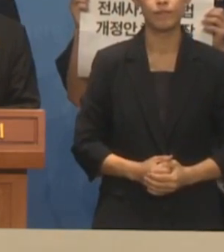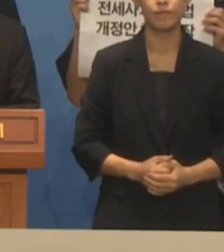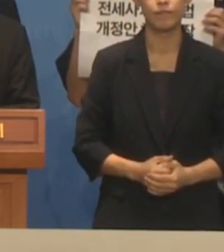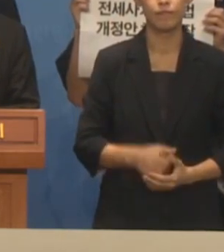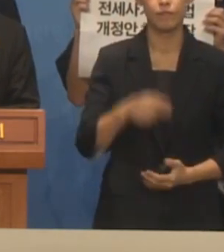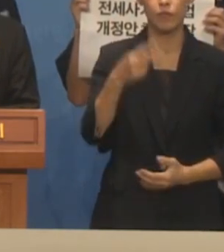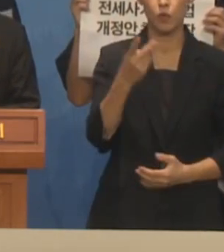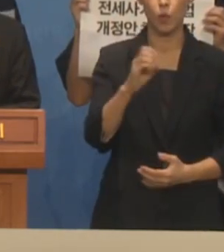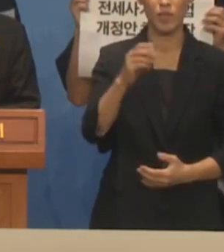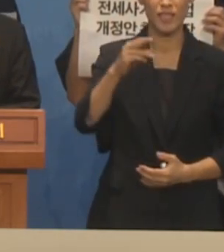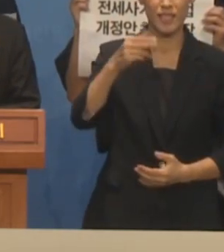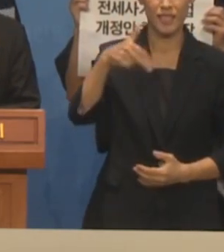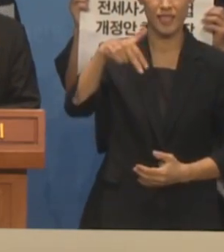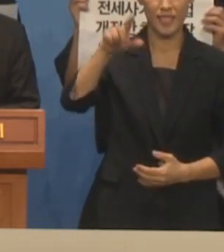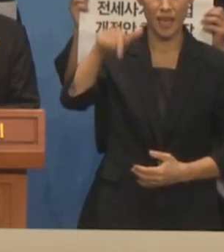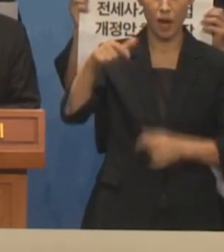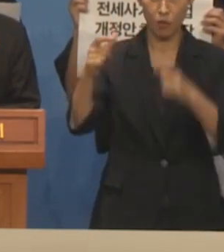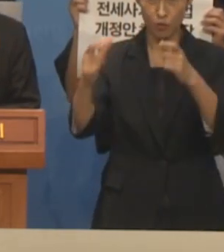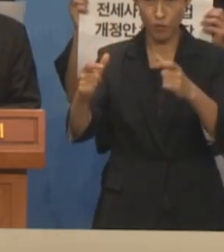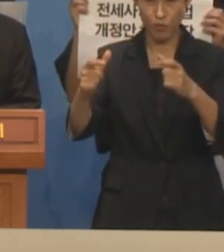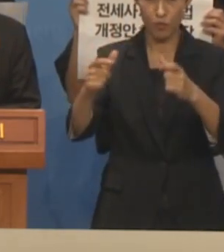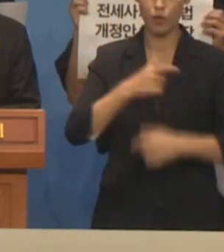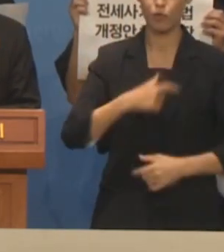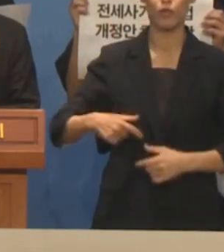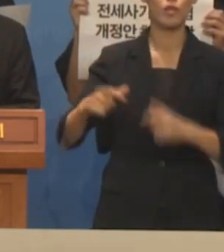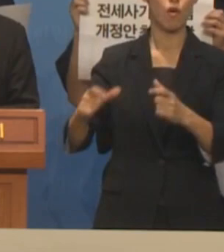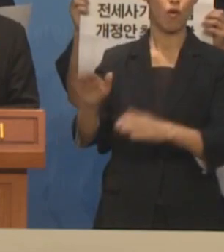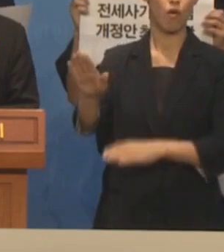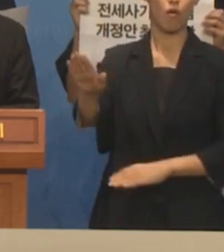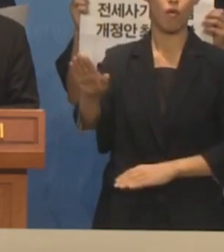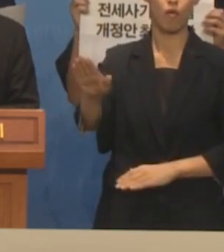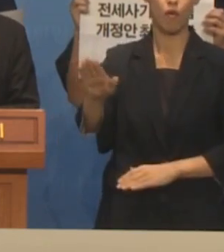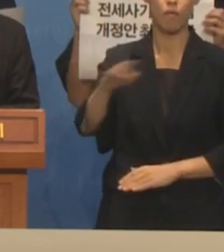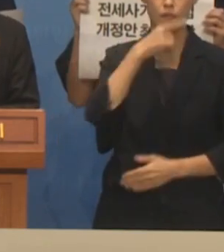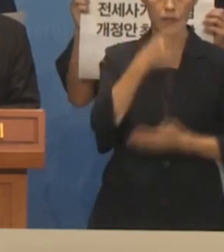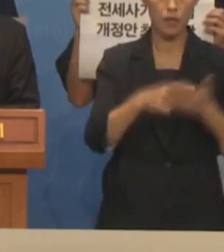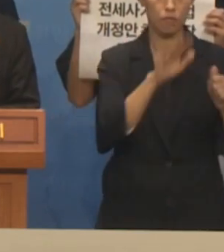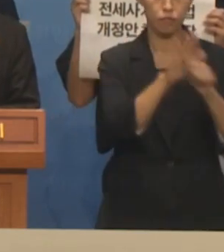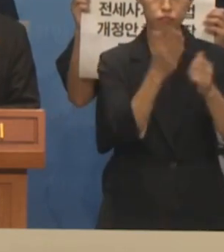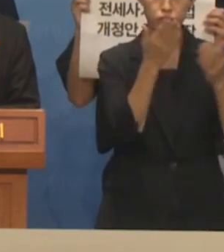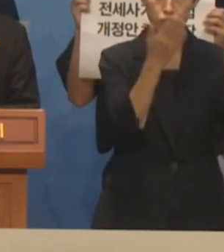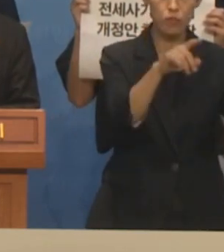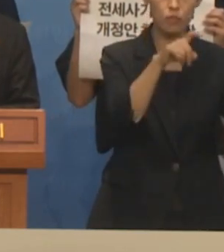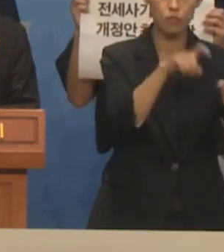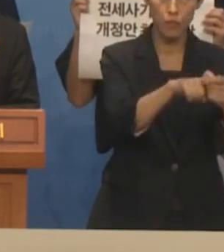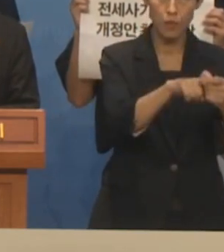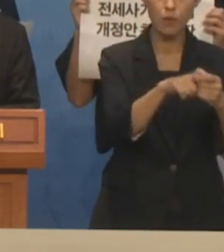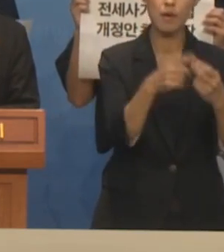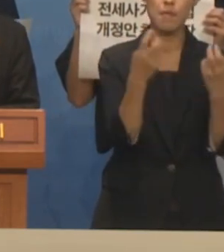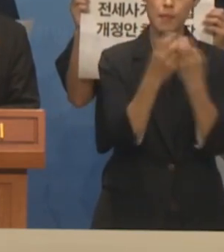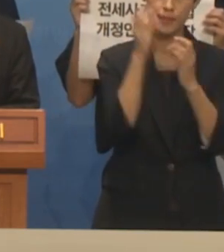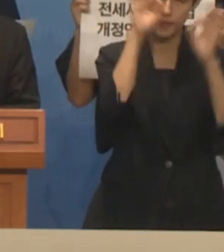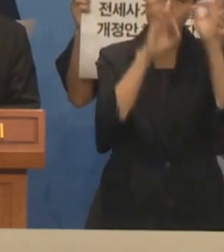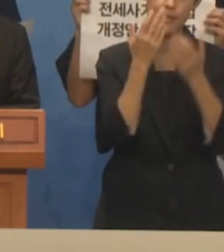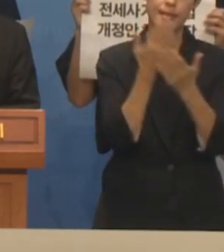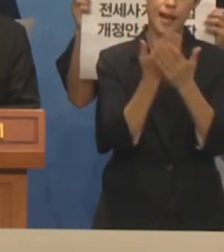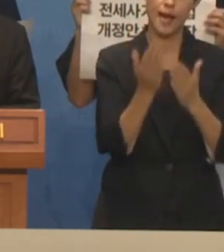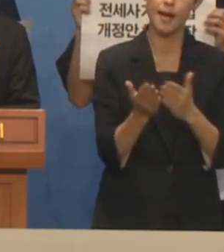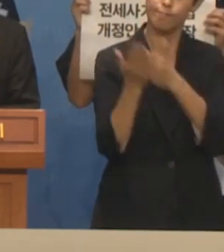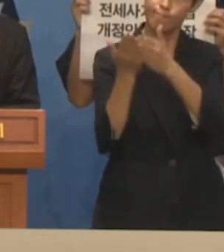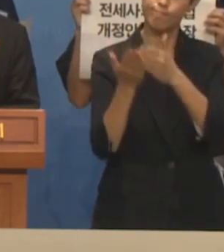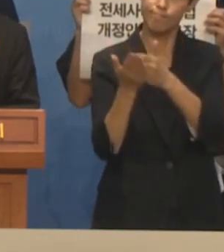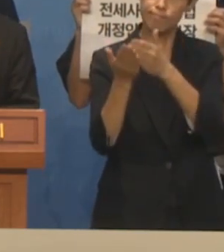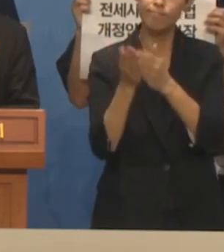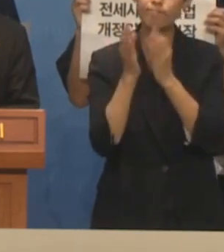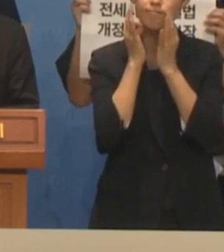동작구 쪽에도 구청 차원에서라도 피해 지원을 위한 방법을 모색할 수 있도록 이야기해